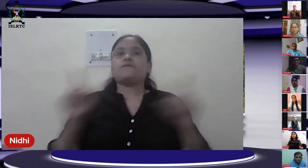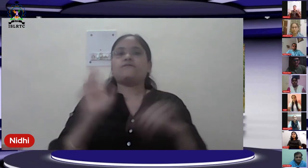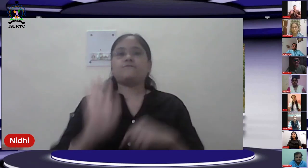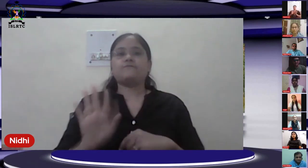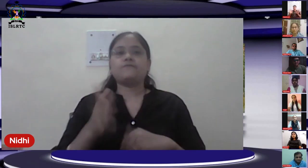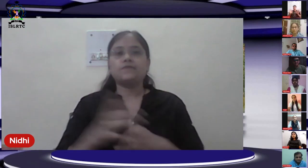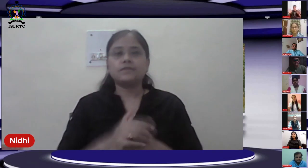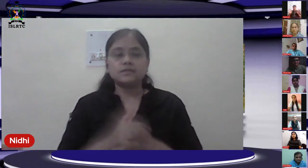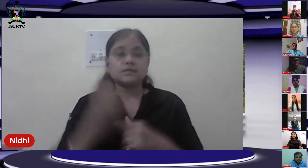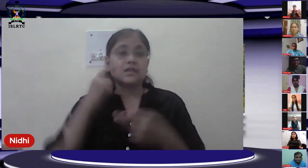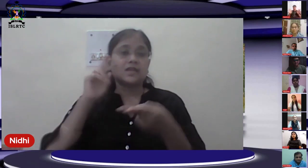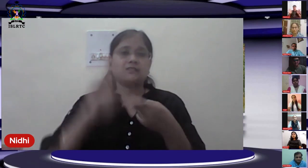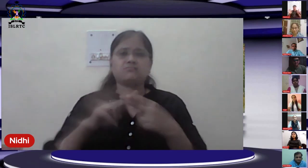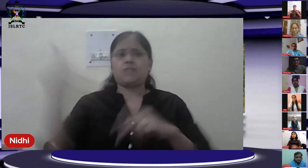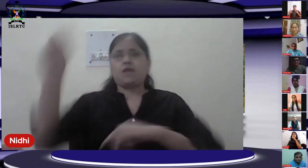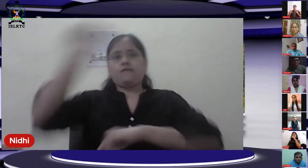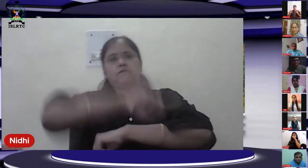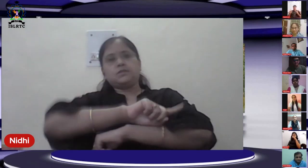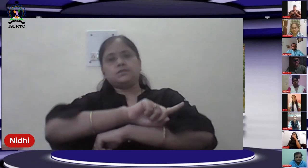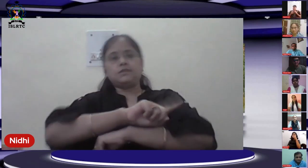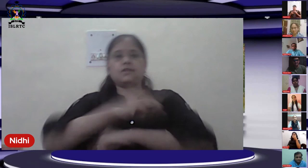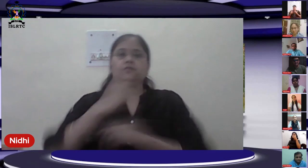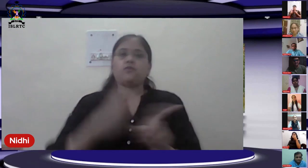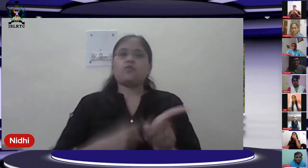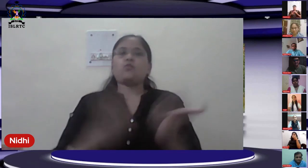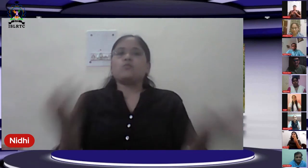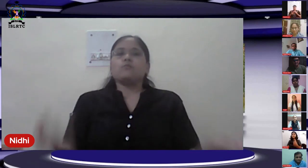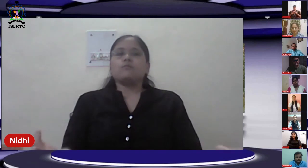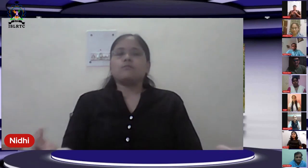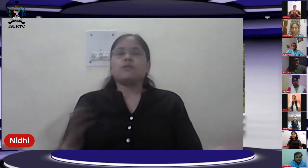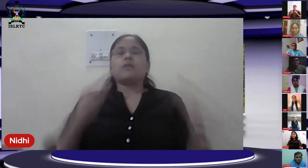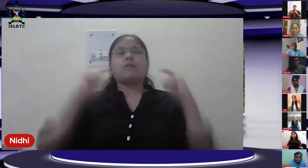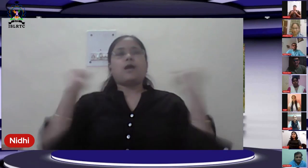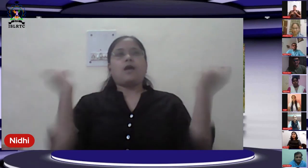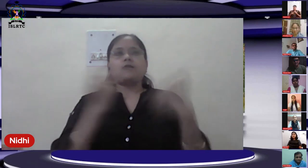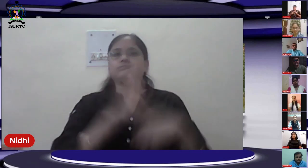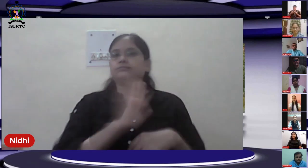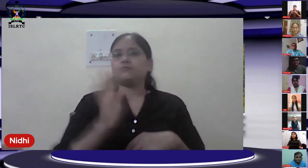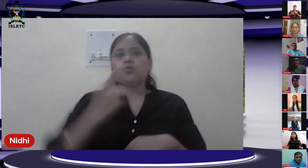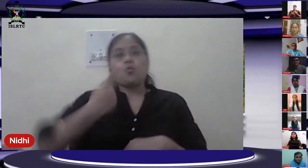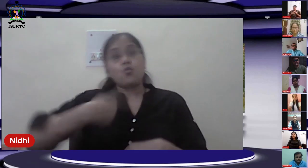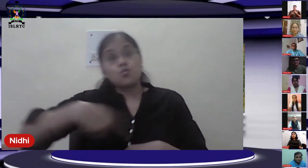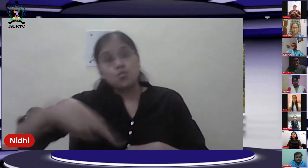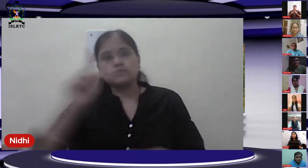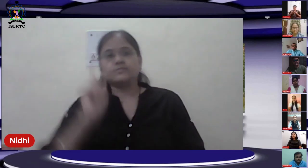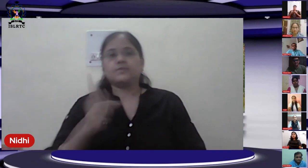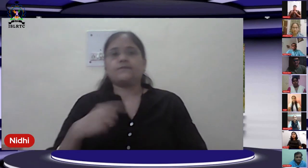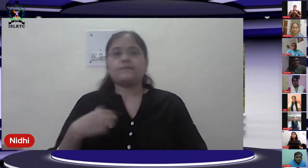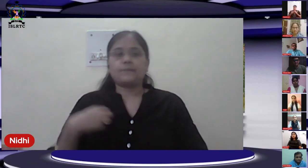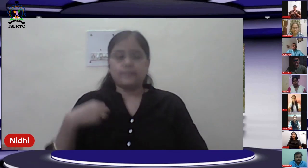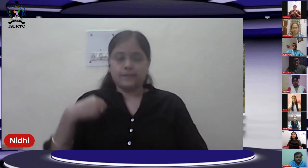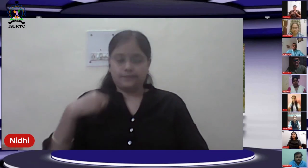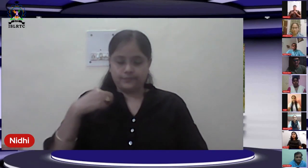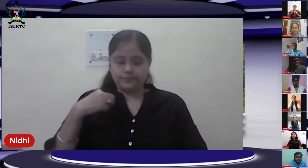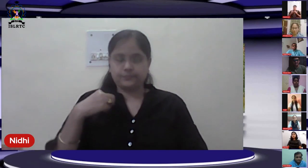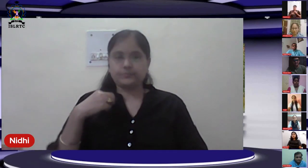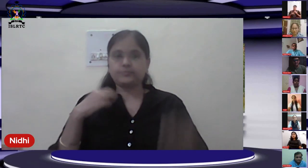दिवस मनाने से कुछ नहीं होगा। 2-3 चीजें बहुत इंपॉर्टेंट है। पहली तो ये, योगा हमारे स्वास्थ्य, मानसिक